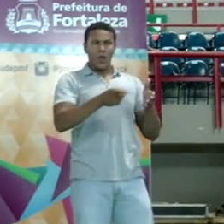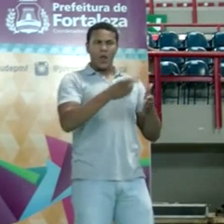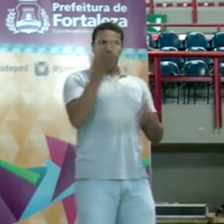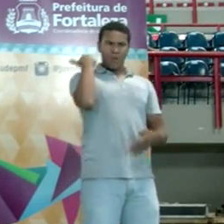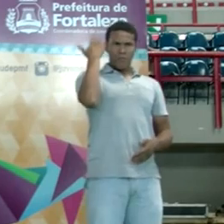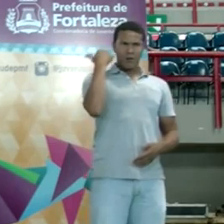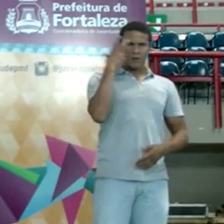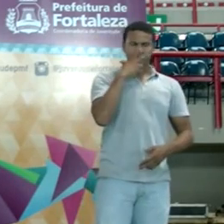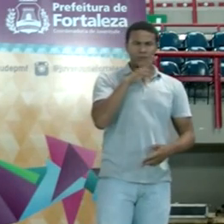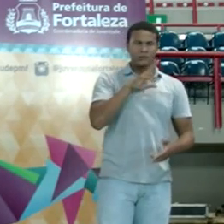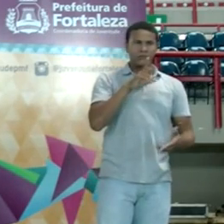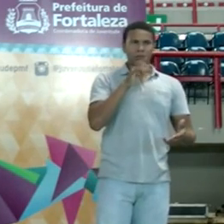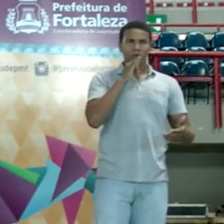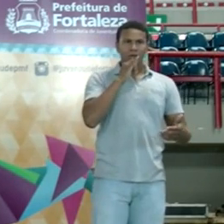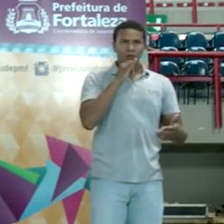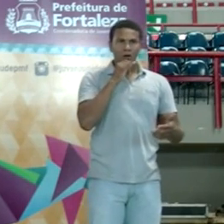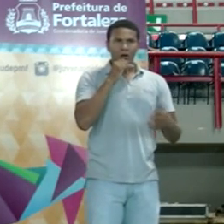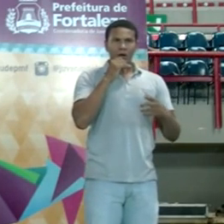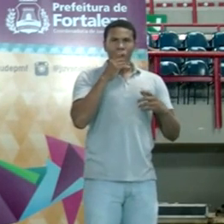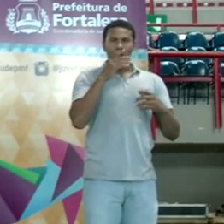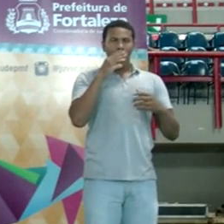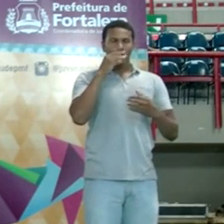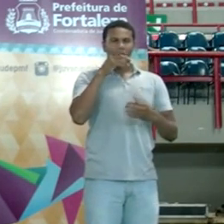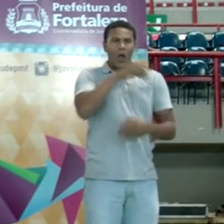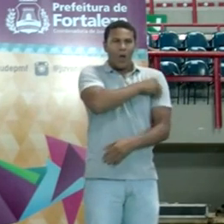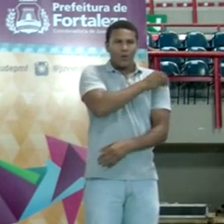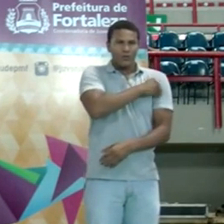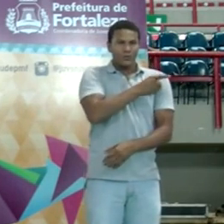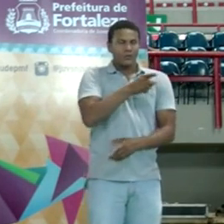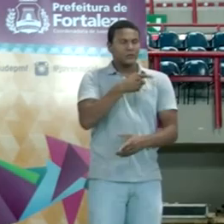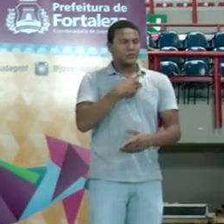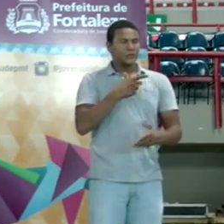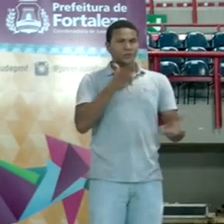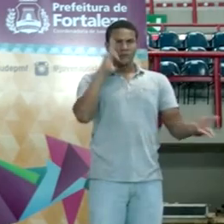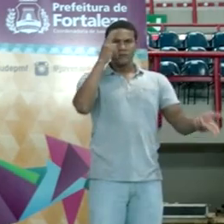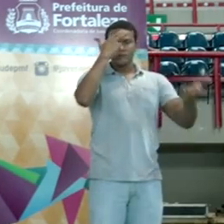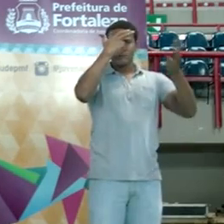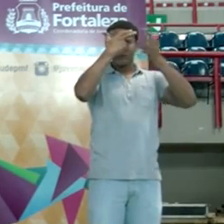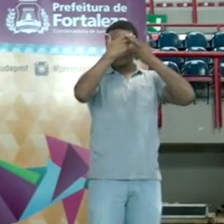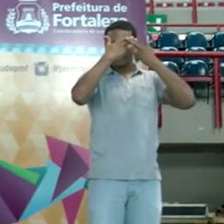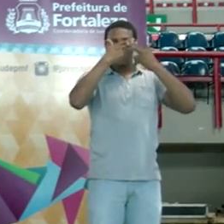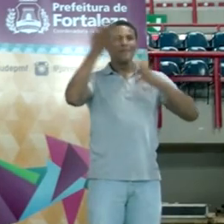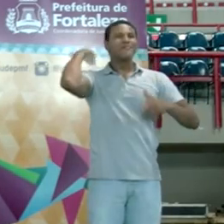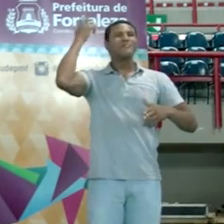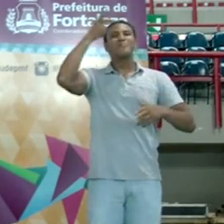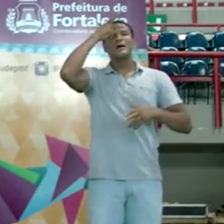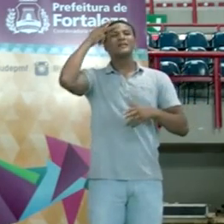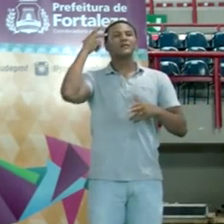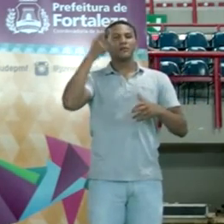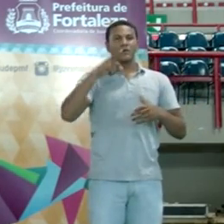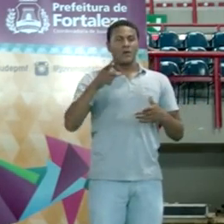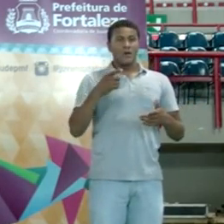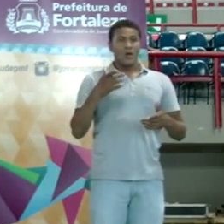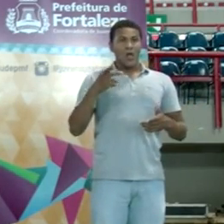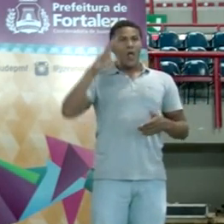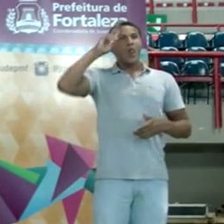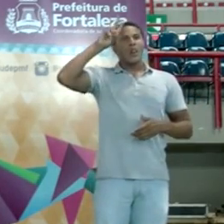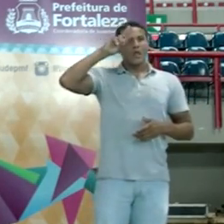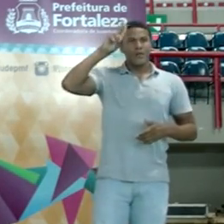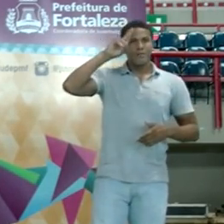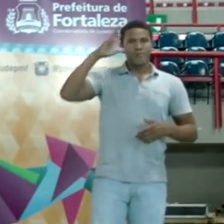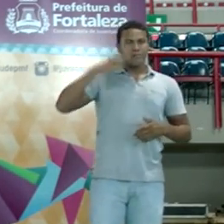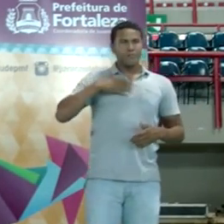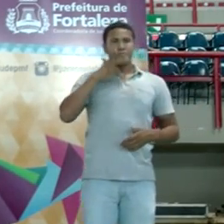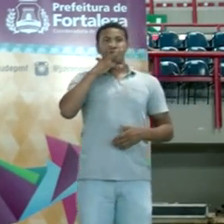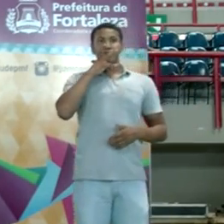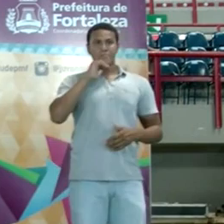Brasil tem traumas de carro a álcool, né? Porque carro a álcool, eu me lembro bem que meu pai, ele acordava de manhã cedo para poder botar